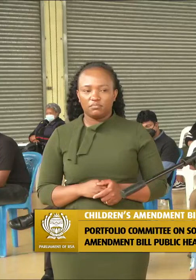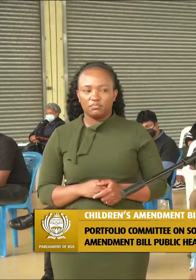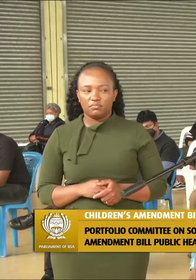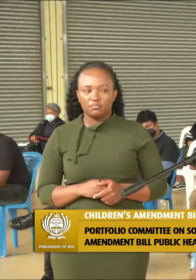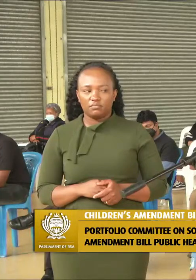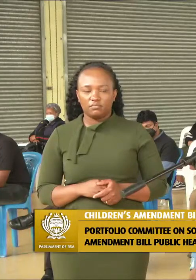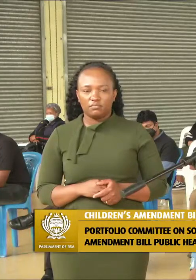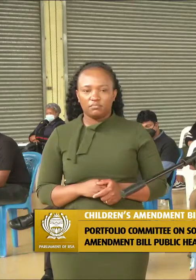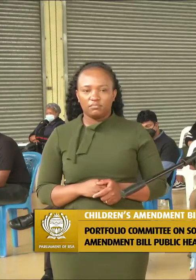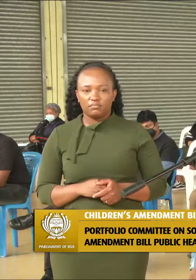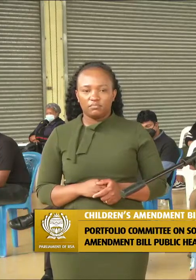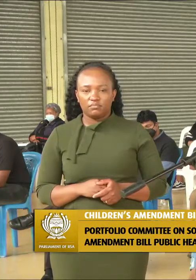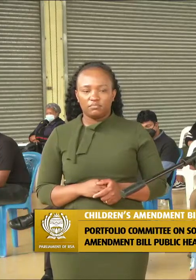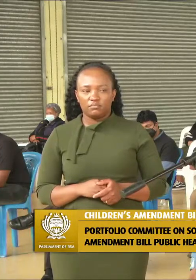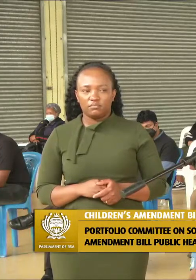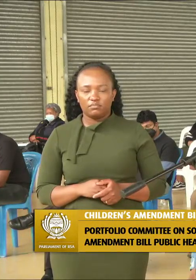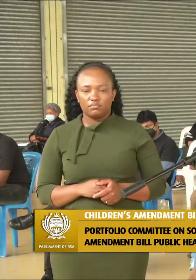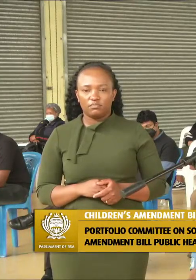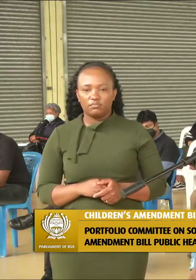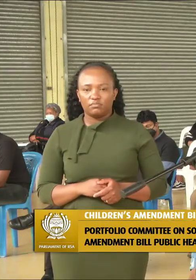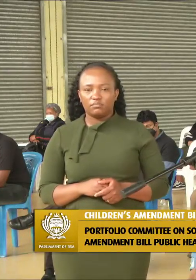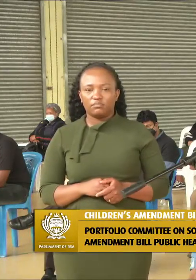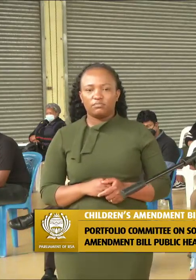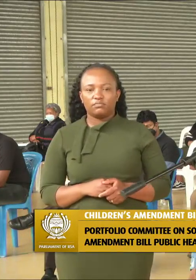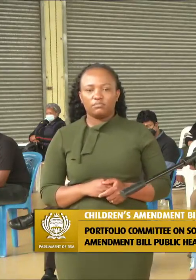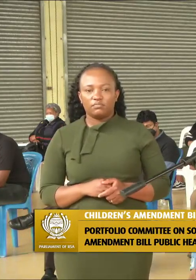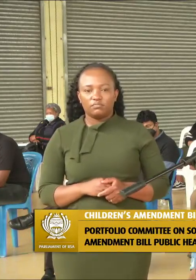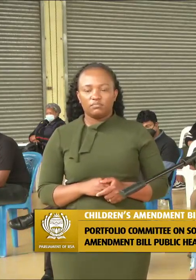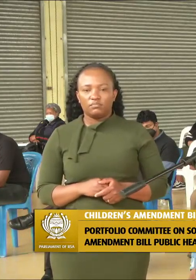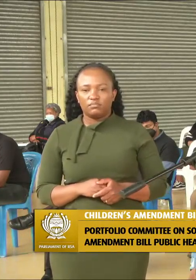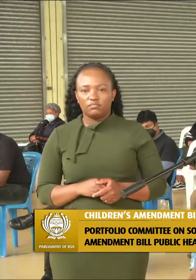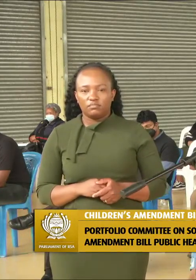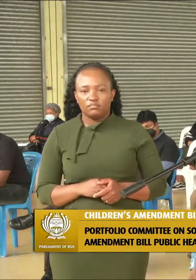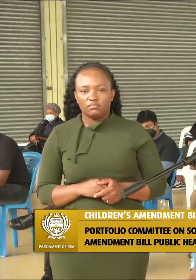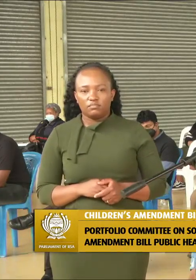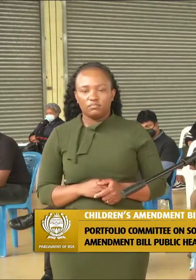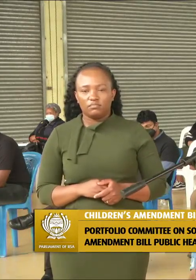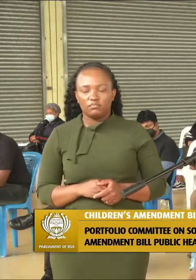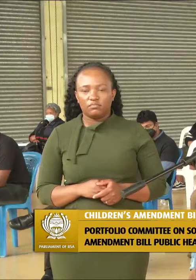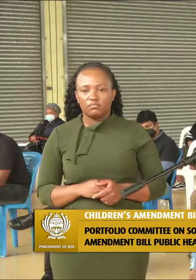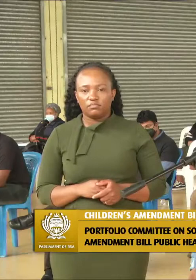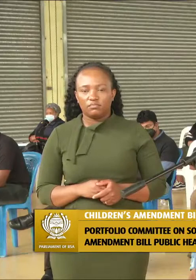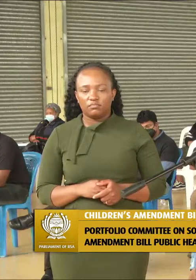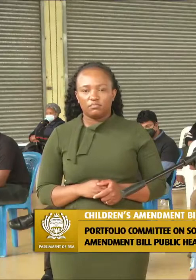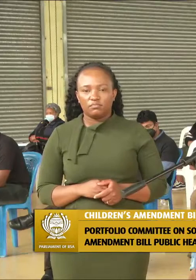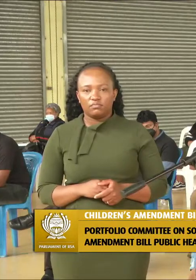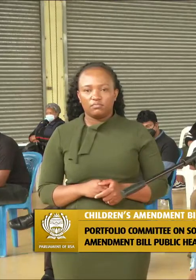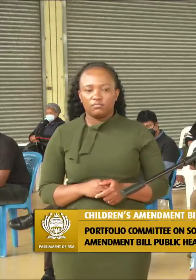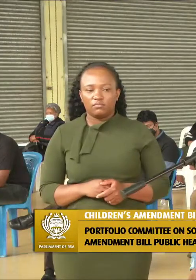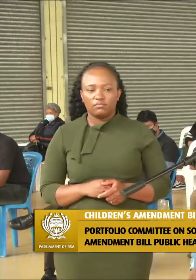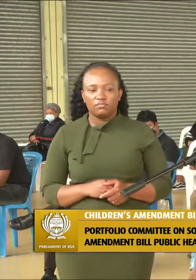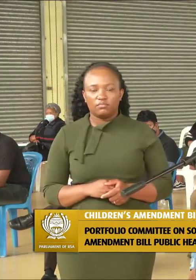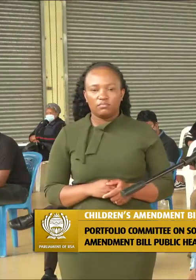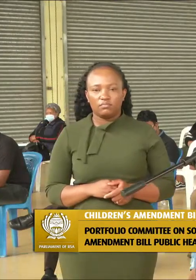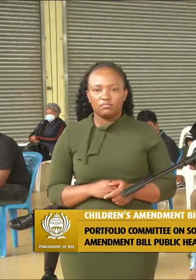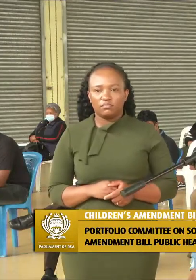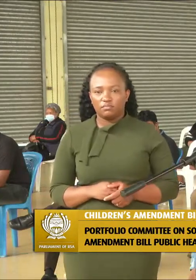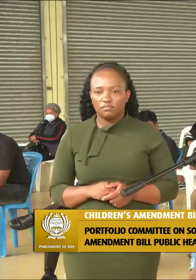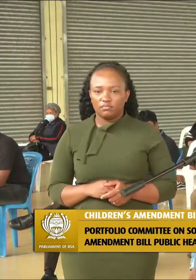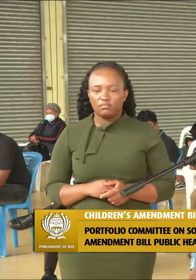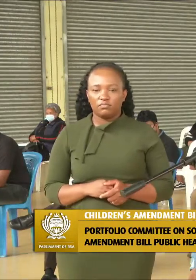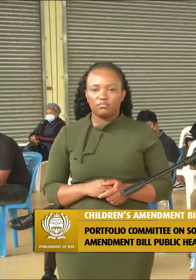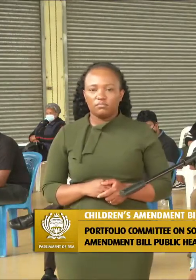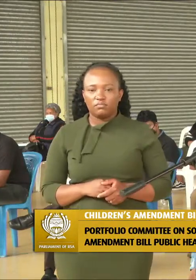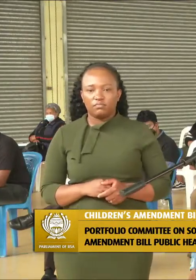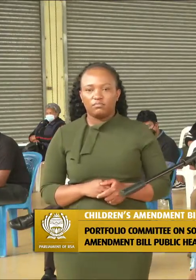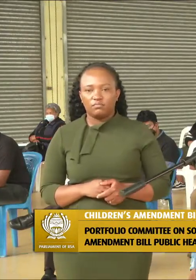ngithunyelwe umyalezo omunye uthisha wale ikole lezi ezasemazingeni akahle kakhulu hayi uchazekile impela uchazekile